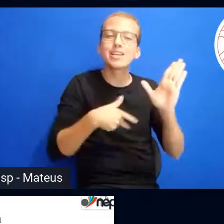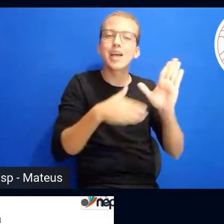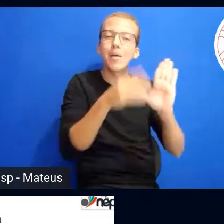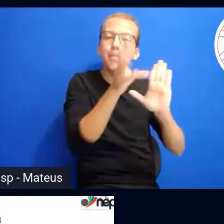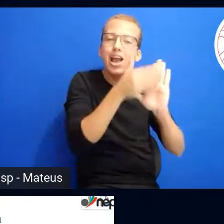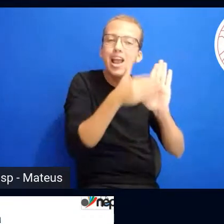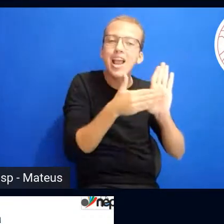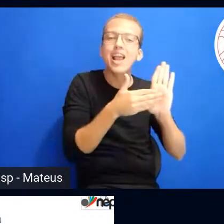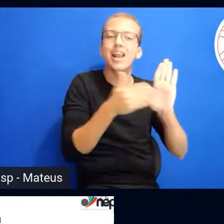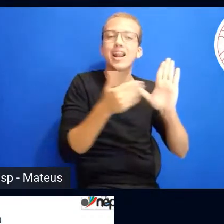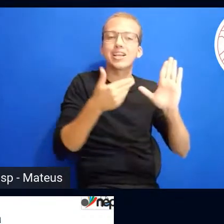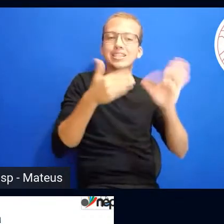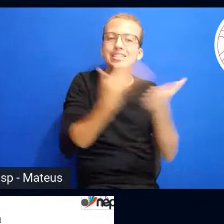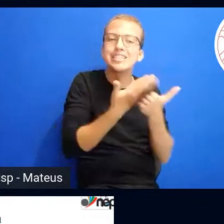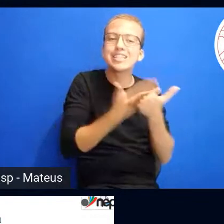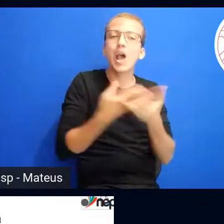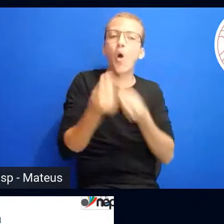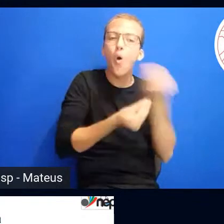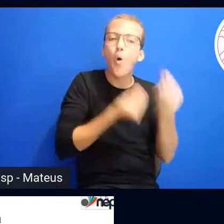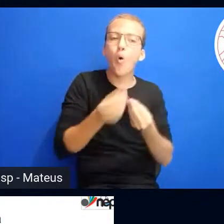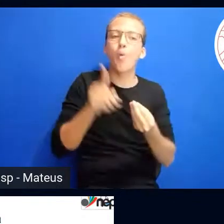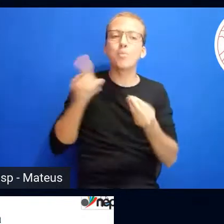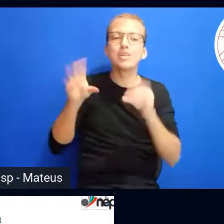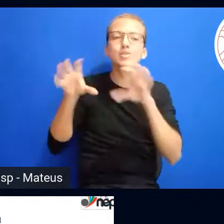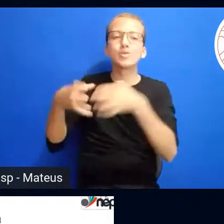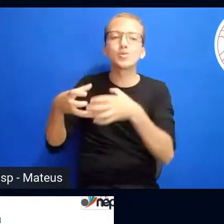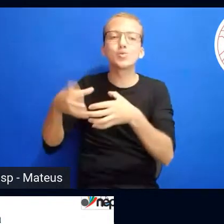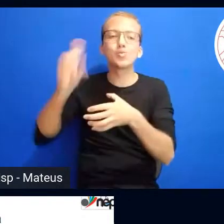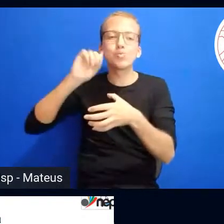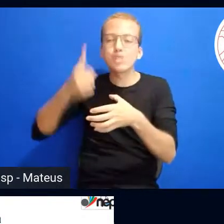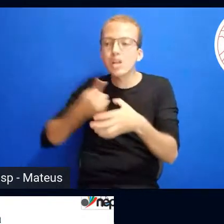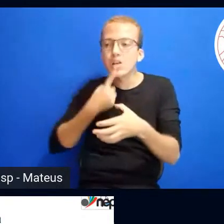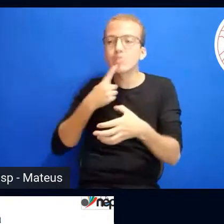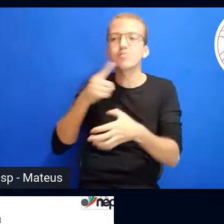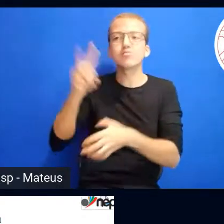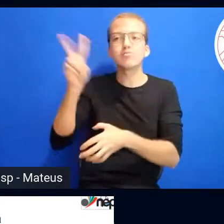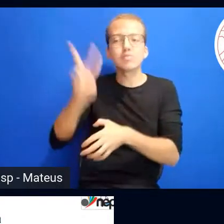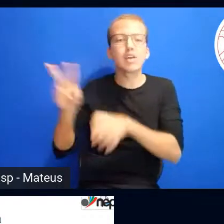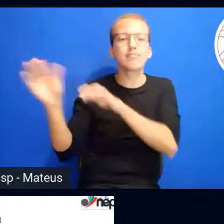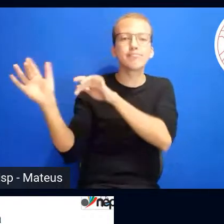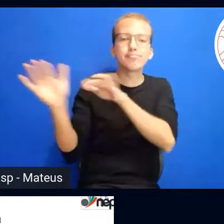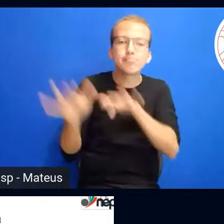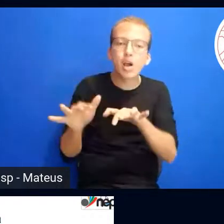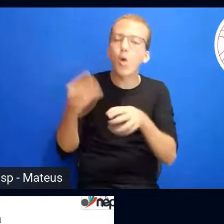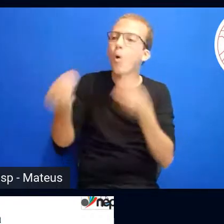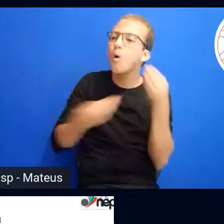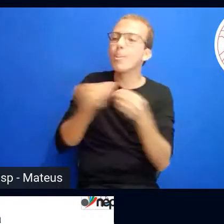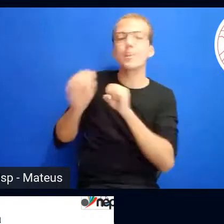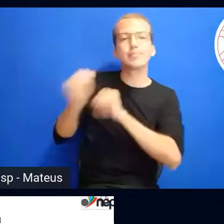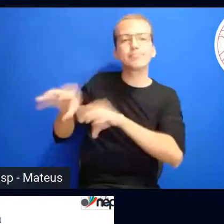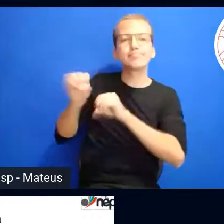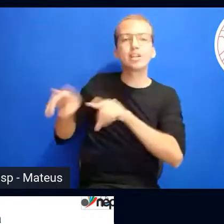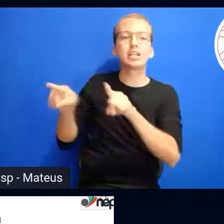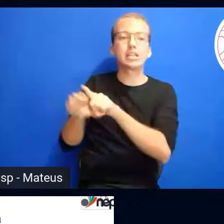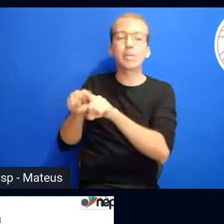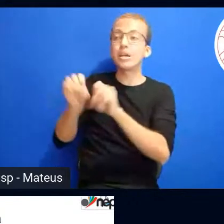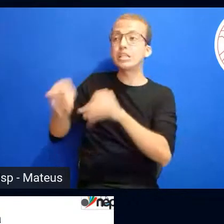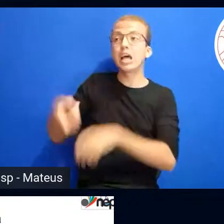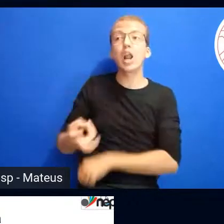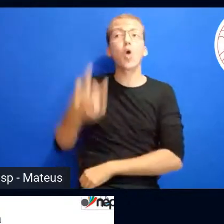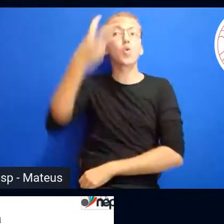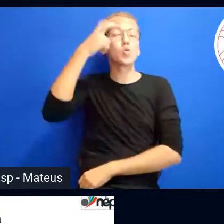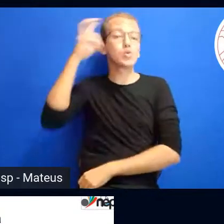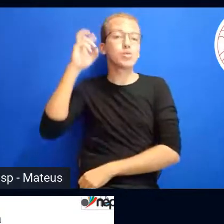eh alcançar esses sujeitos surdos, trazendo eles paraa nossa cultura, tanto brasileira quanto paraa nossa